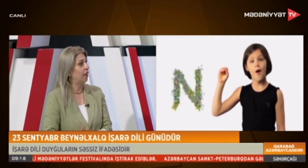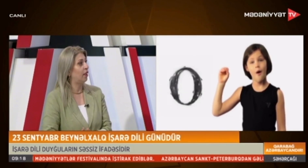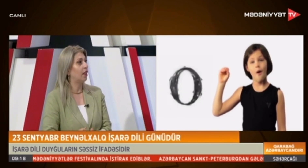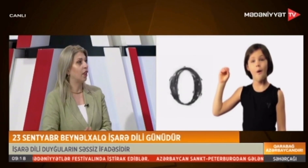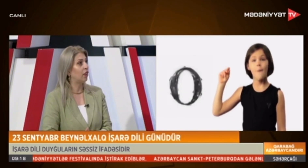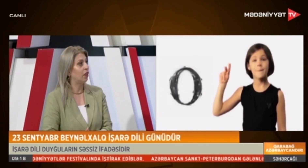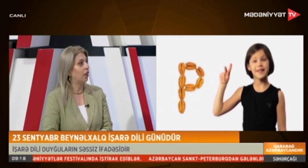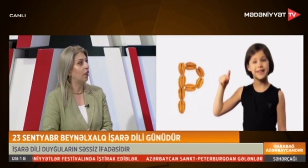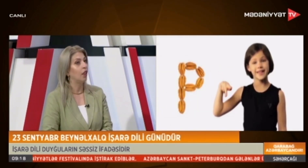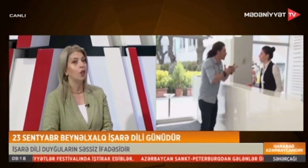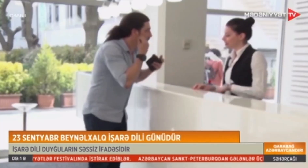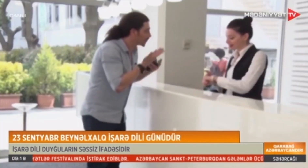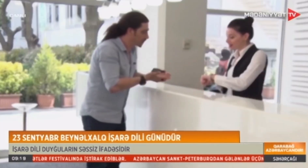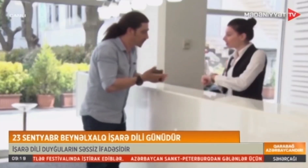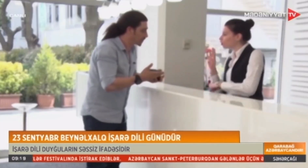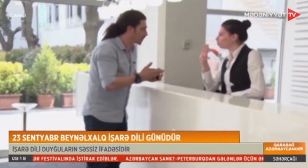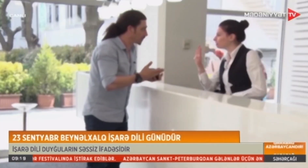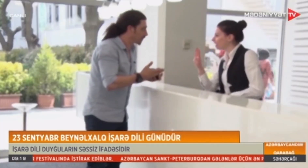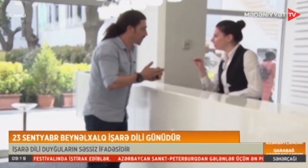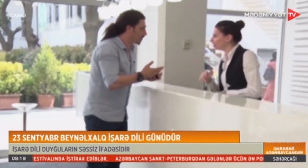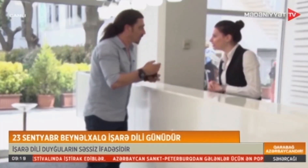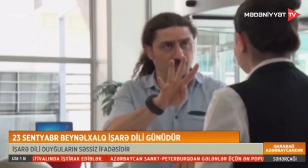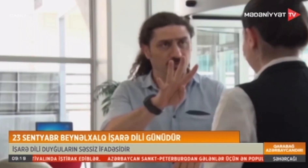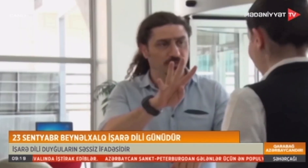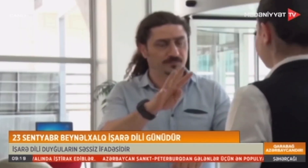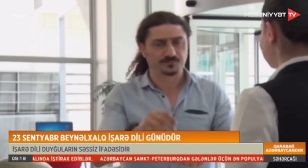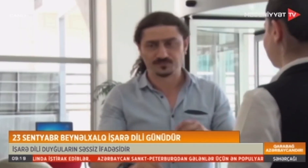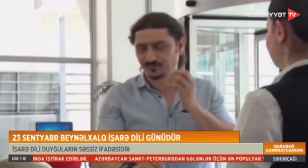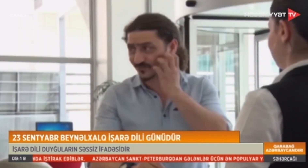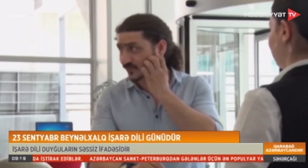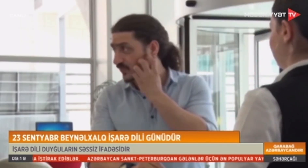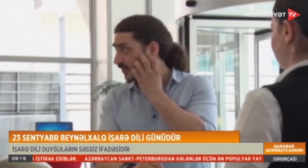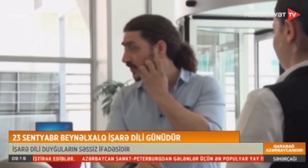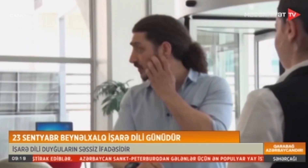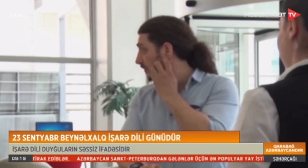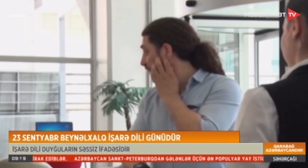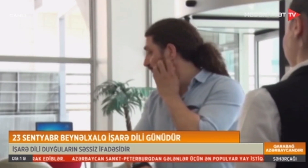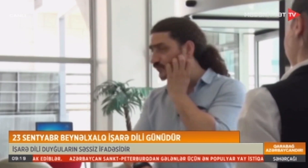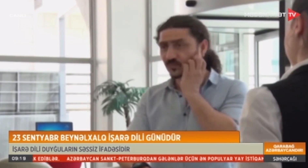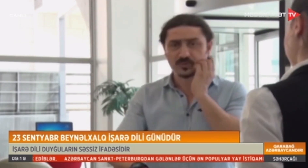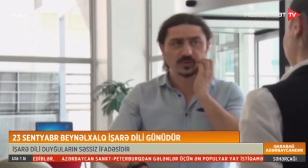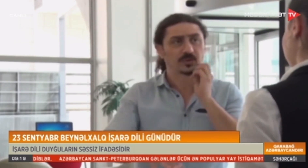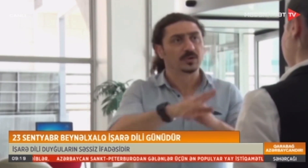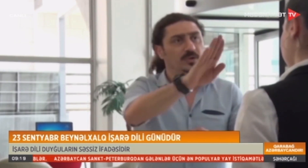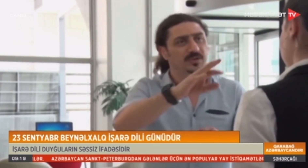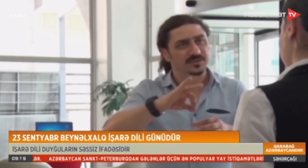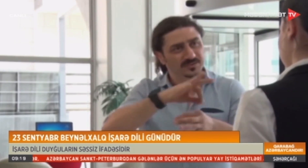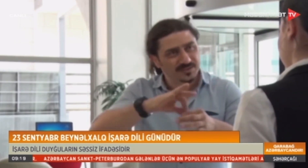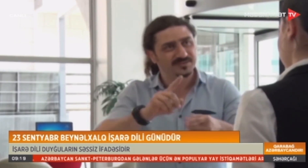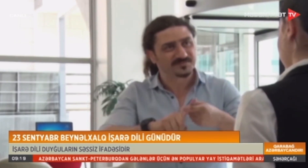gizlədirlər, saxlayırlar. Çoxunun məlumatı yoxdur bölgələrdəki, yəni belə bir məktəb var, yəni ünsiyyət qurmaq üçün. Uşağı evdə saxlayırlar. Bizdə 3